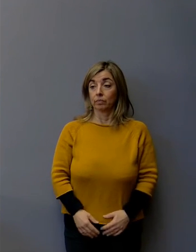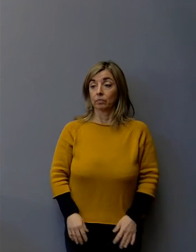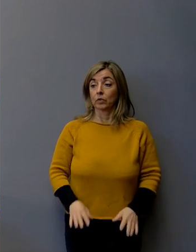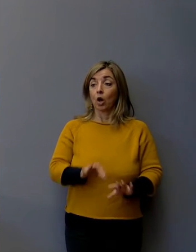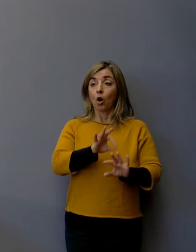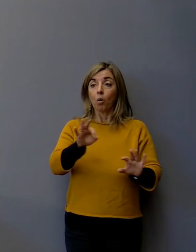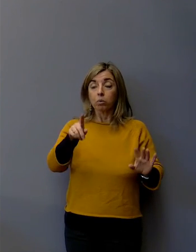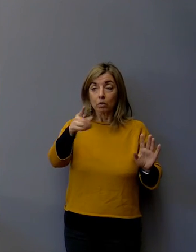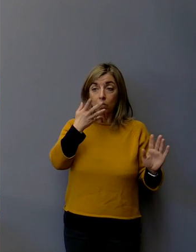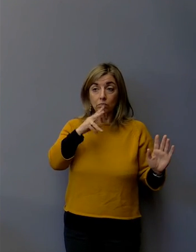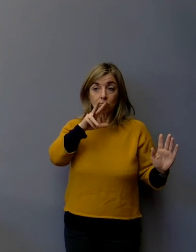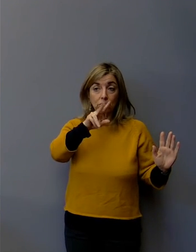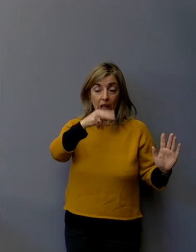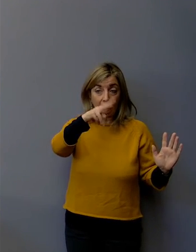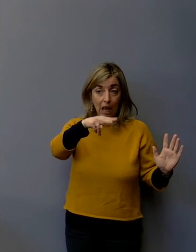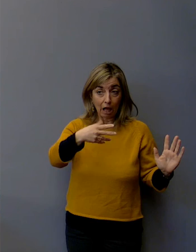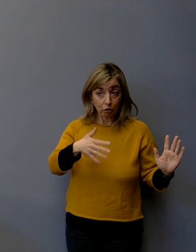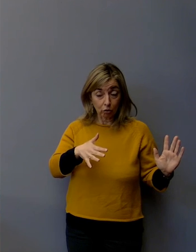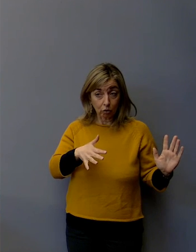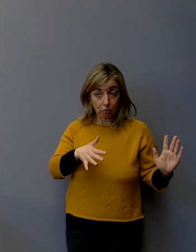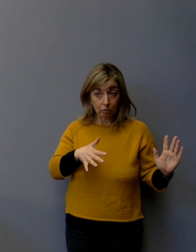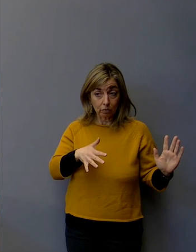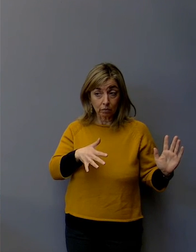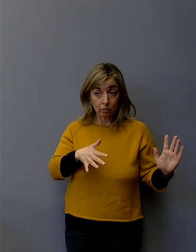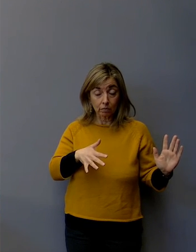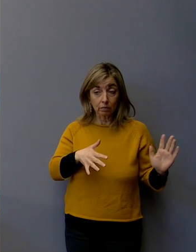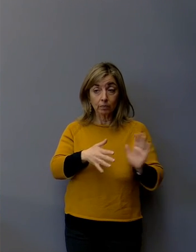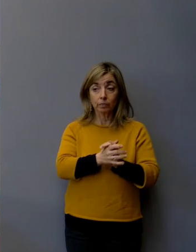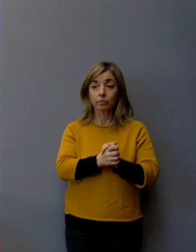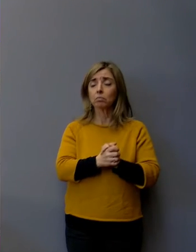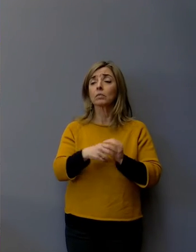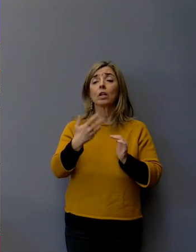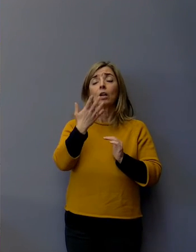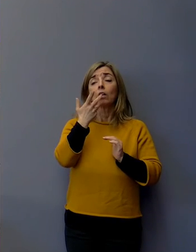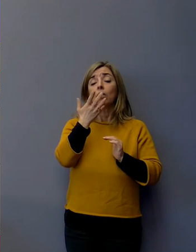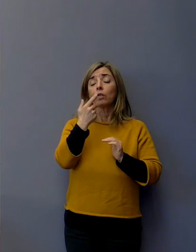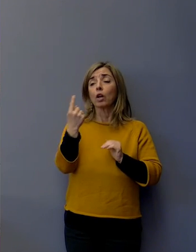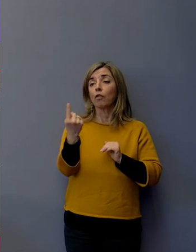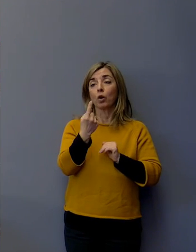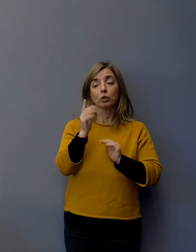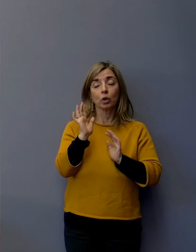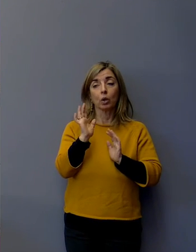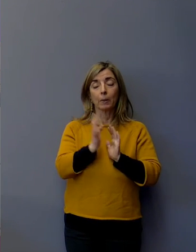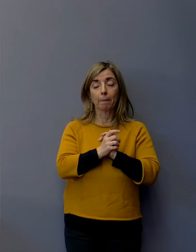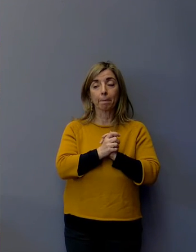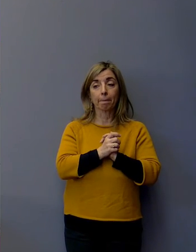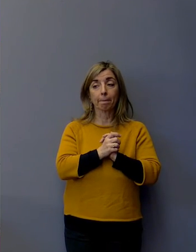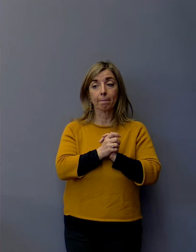vicepresidente lo dà per eletto vicepresidente tanto credo al tanto